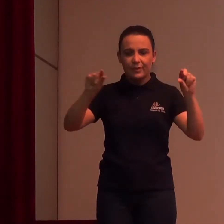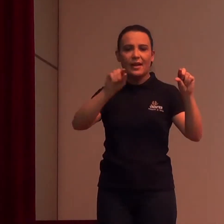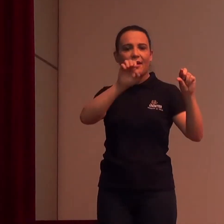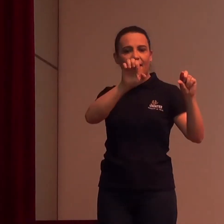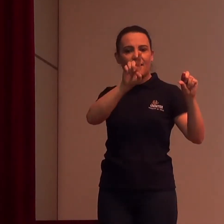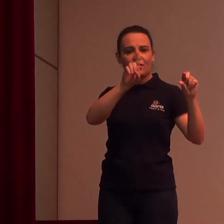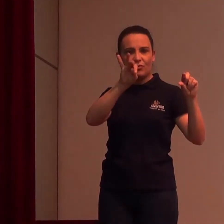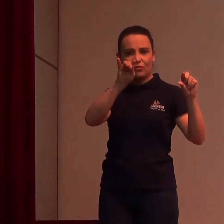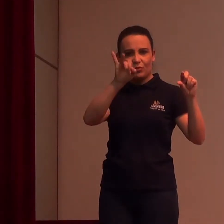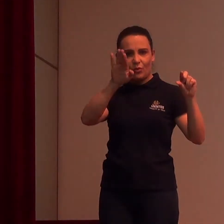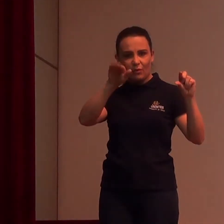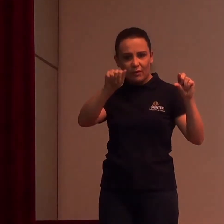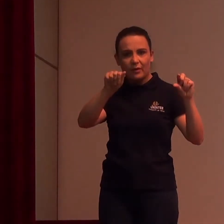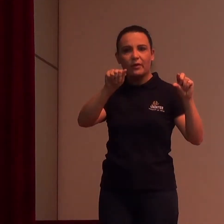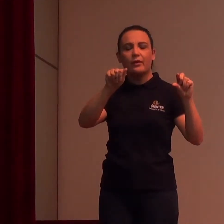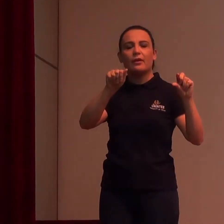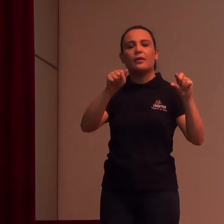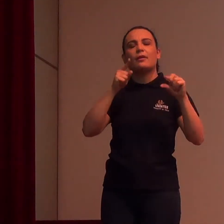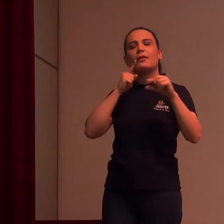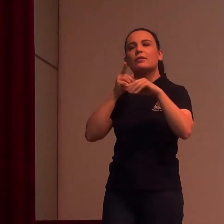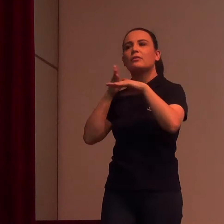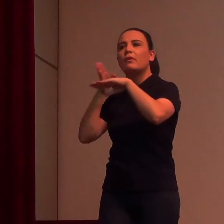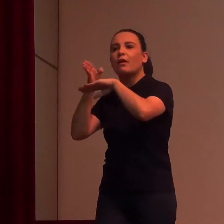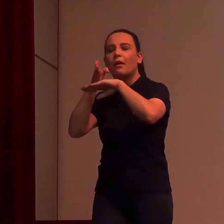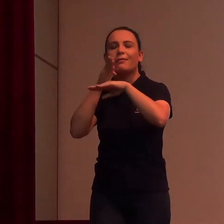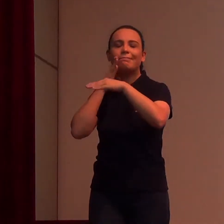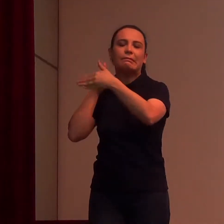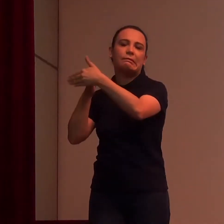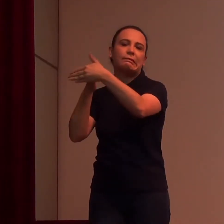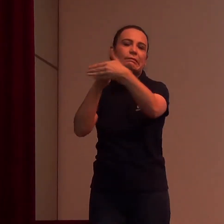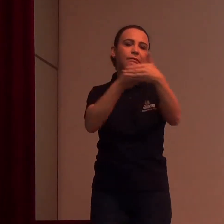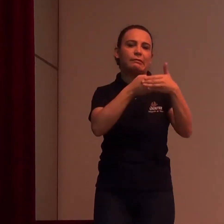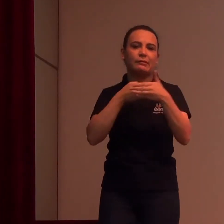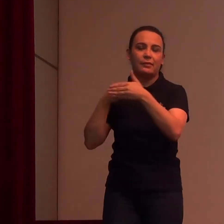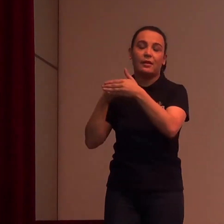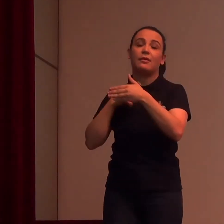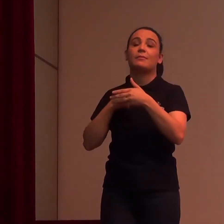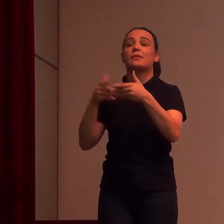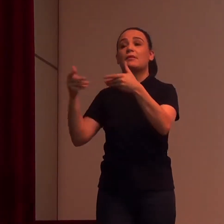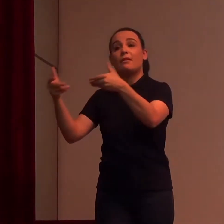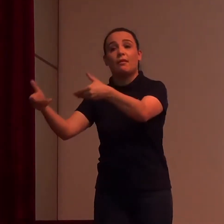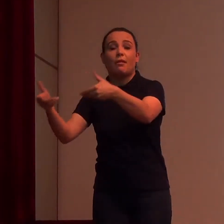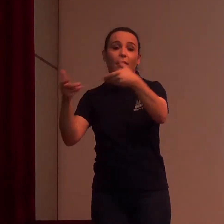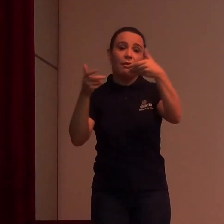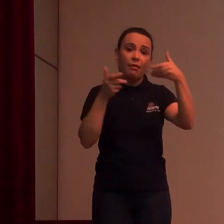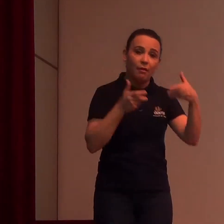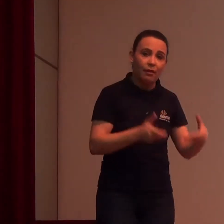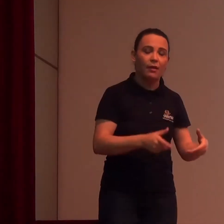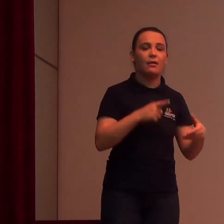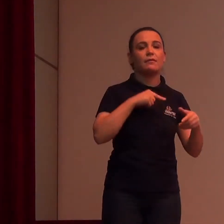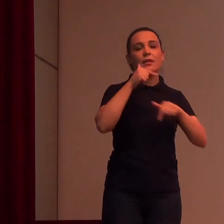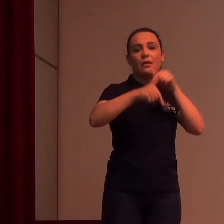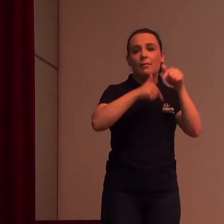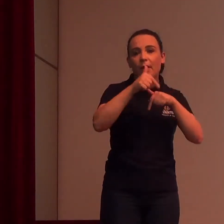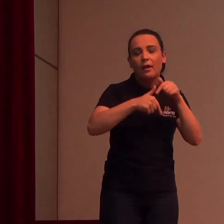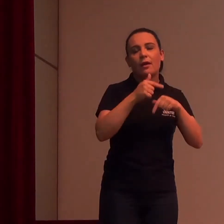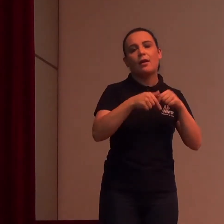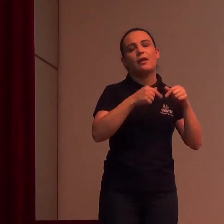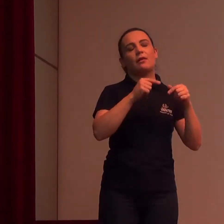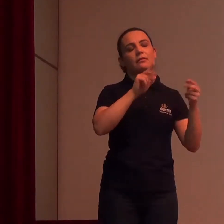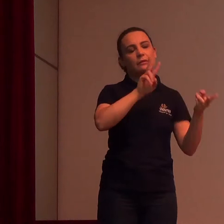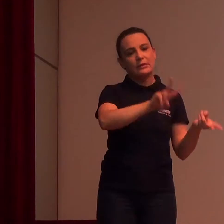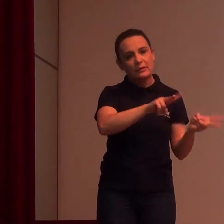tinta, digitalizar página a página para poder fazer a transcrição, né? É